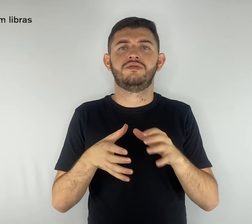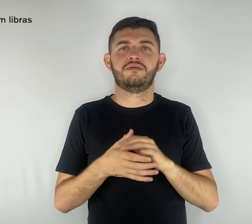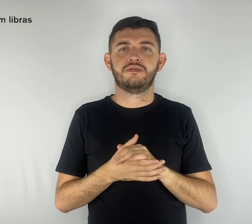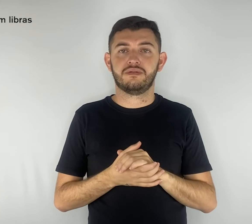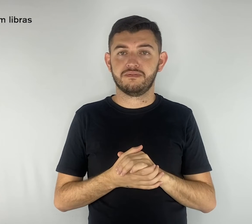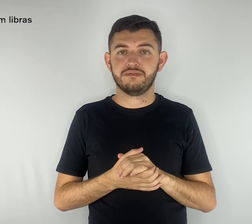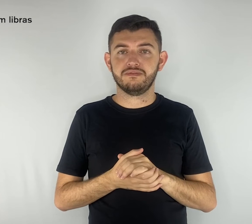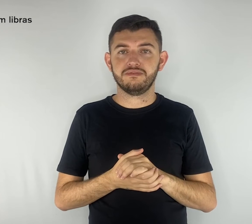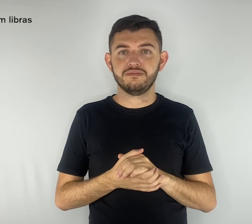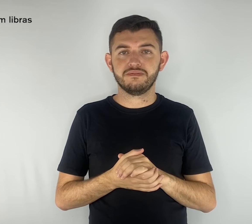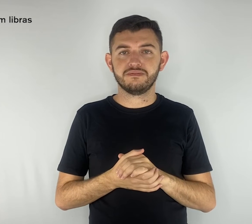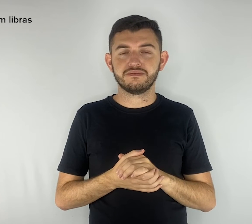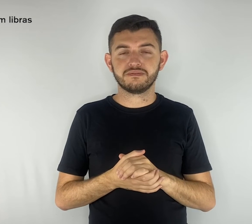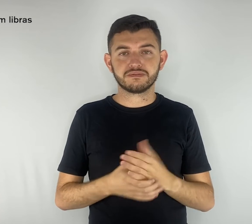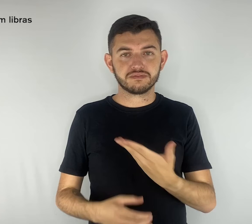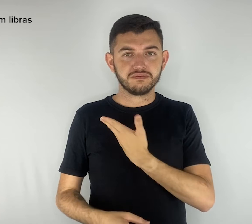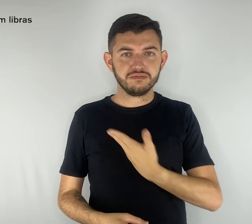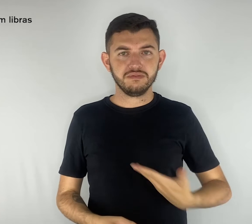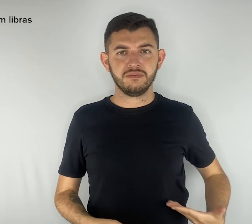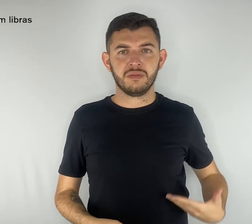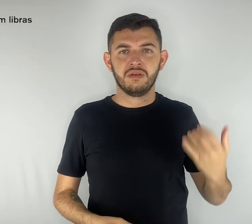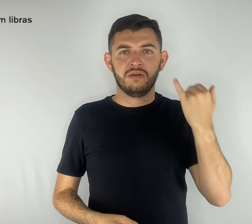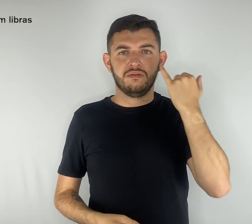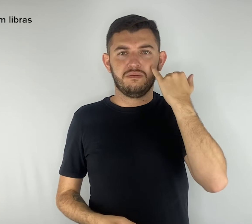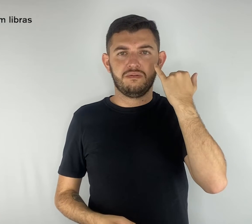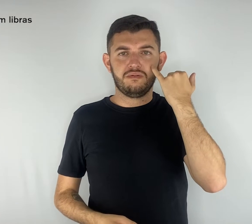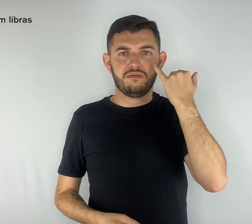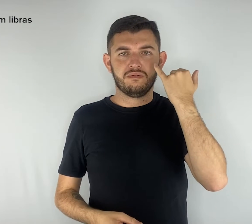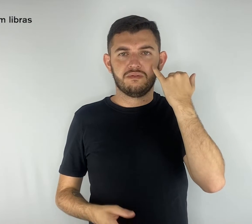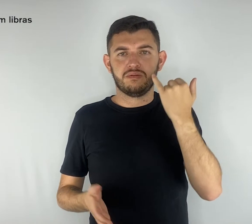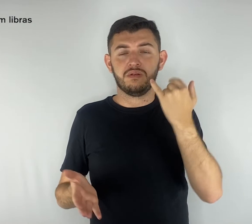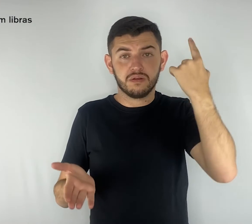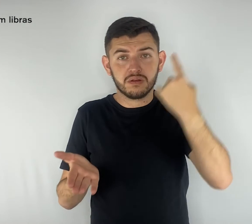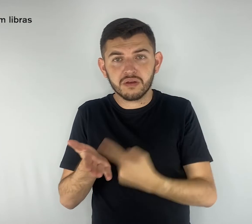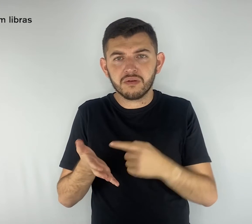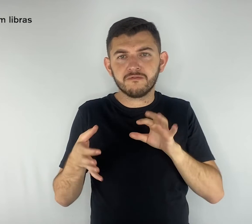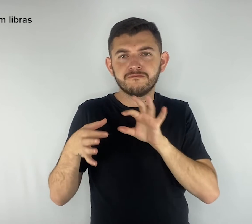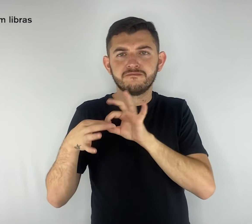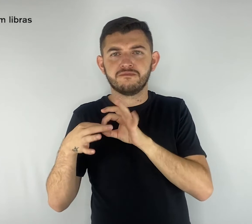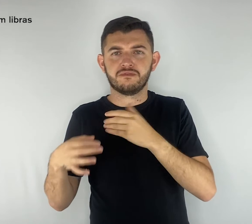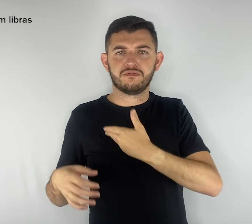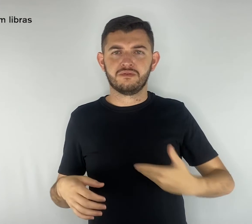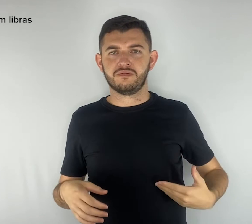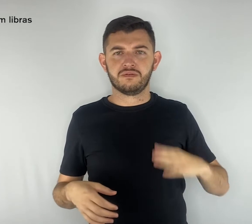coletivas. O governo ibanês, afinado com o governo Bolsonaro, abraça